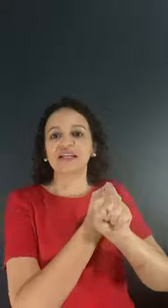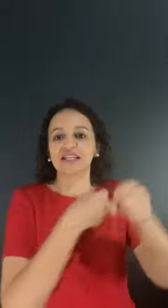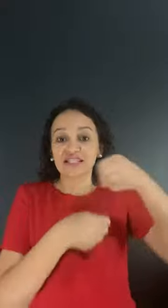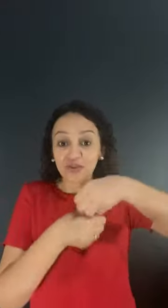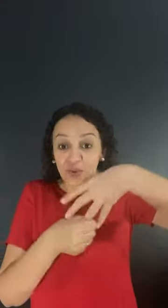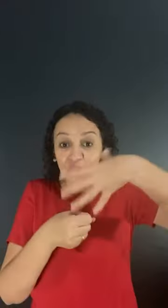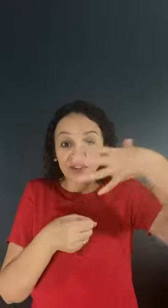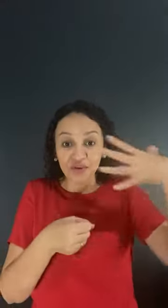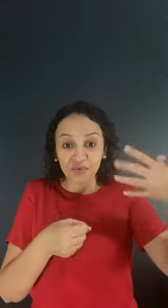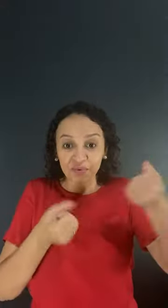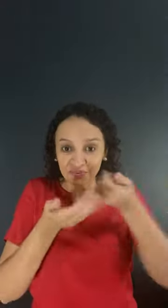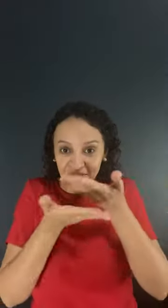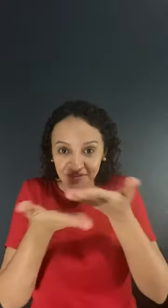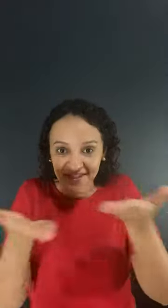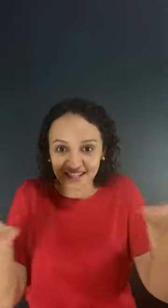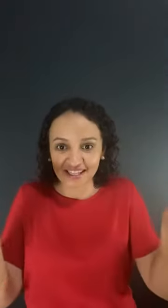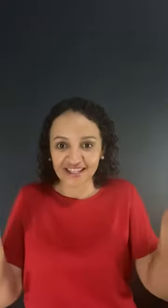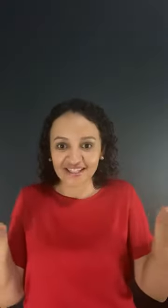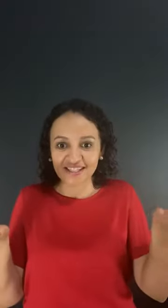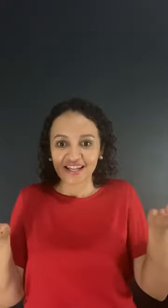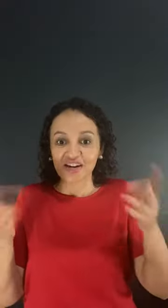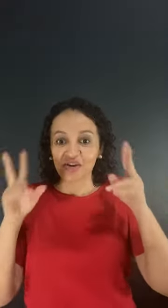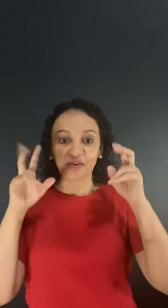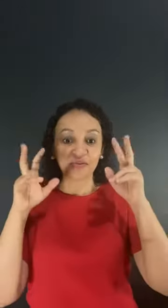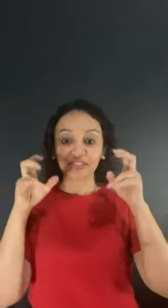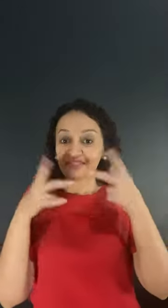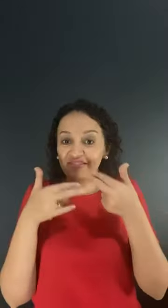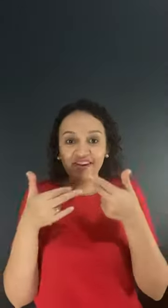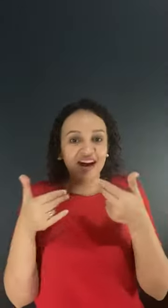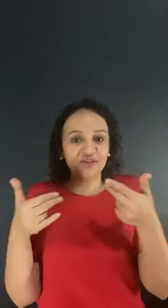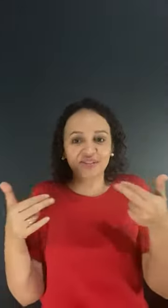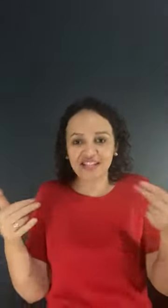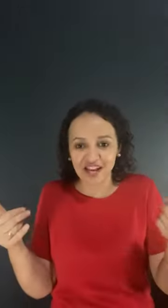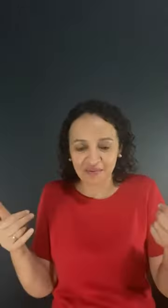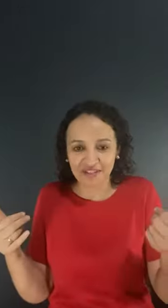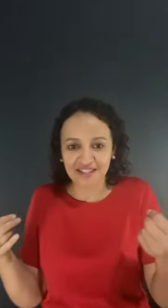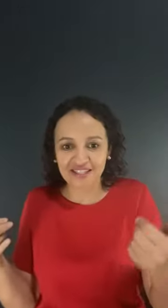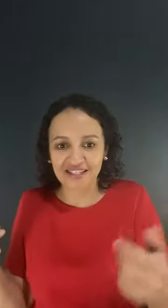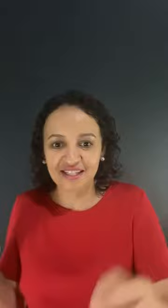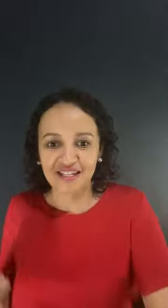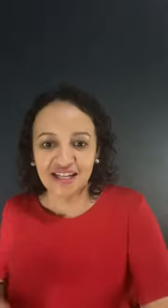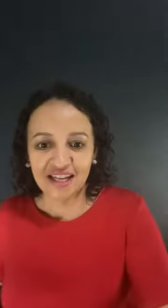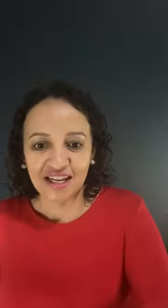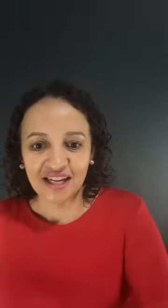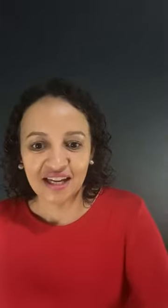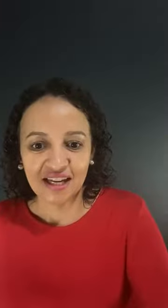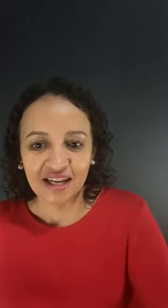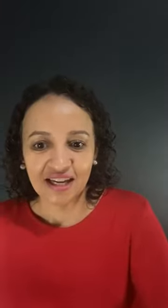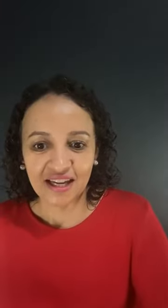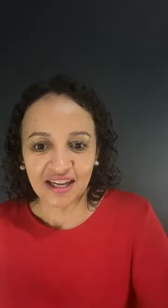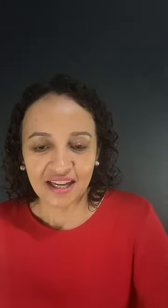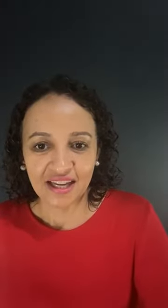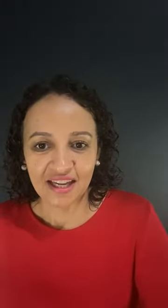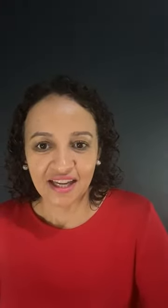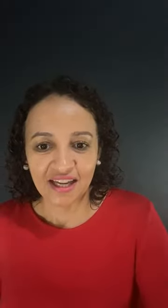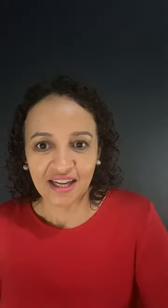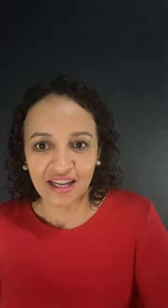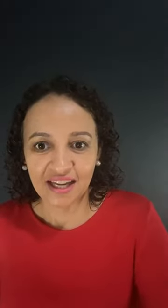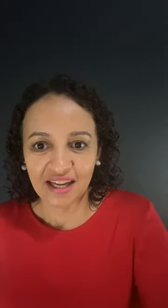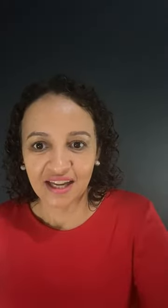vivo, trazendo conteúdo para vocês com vários temas.